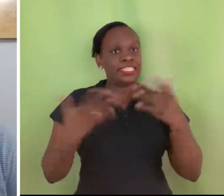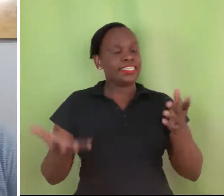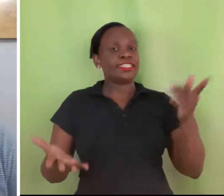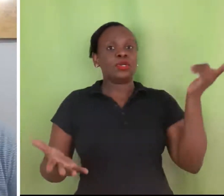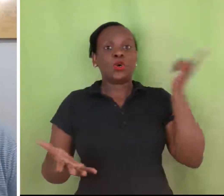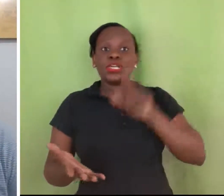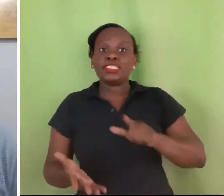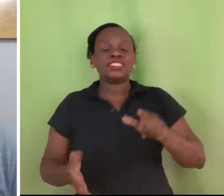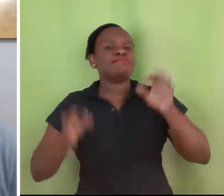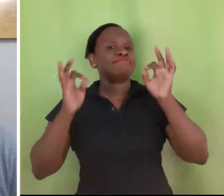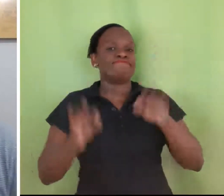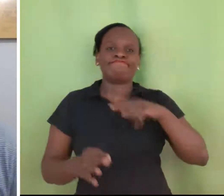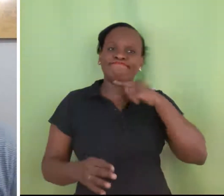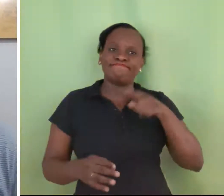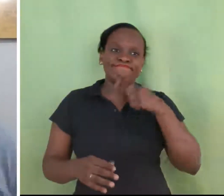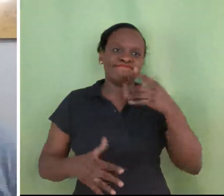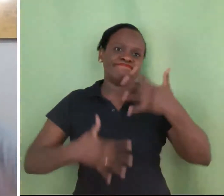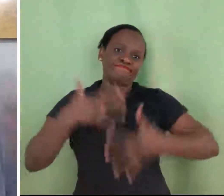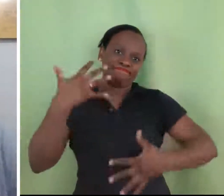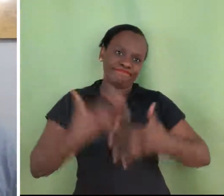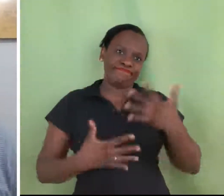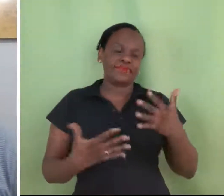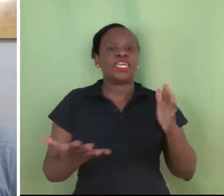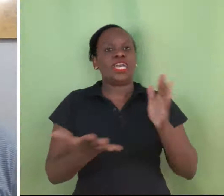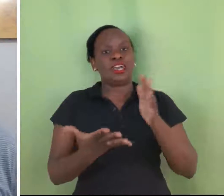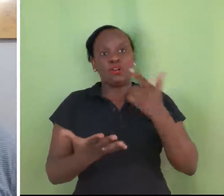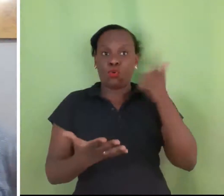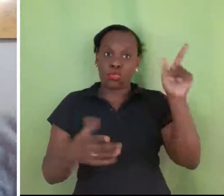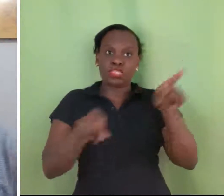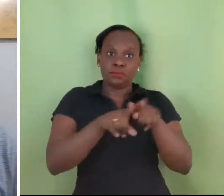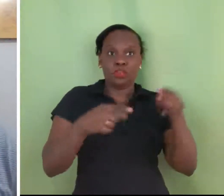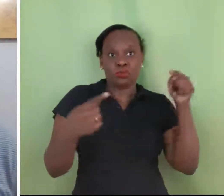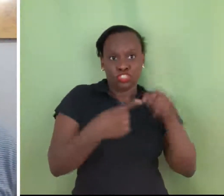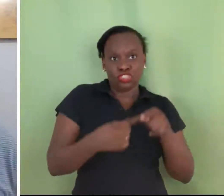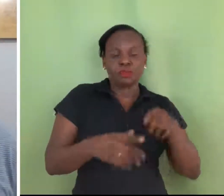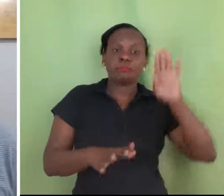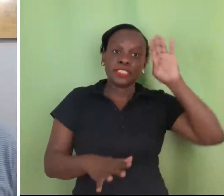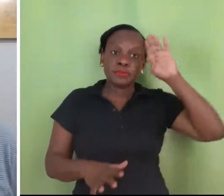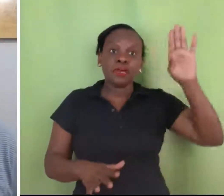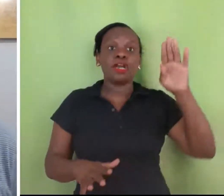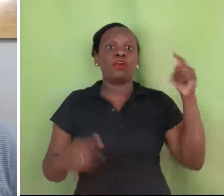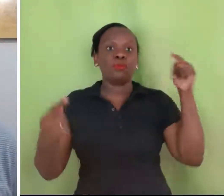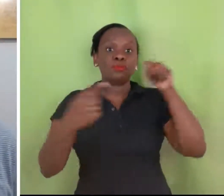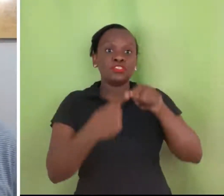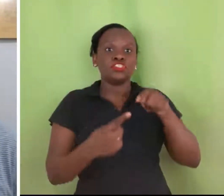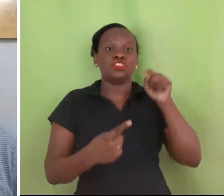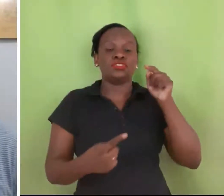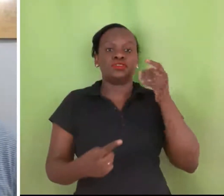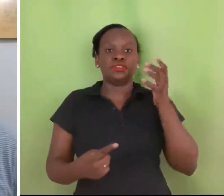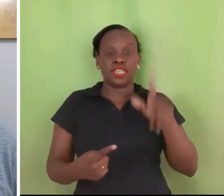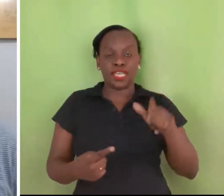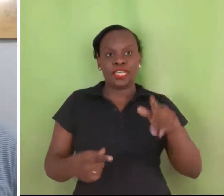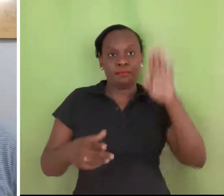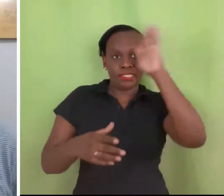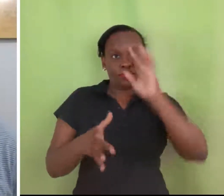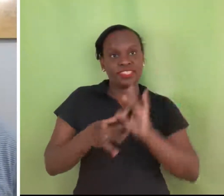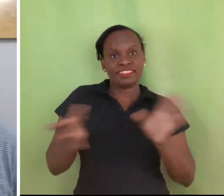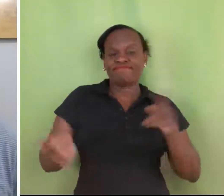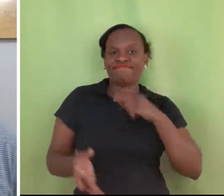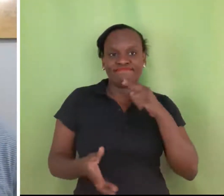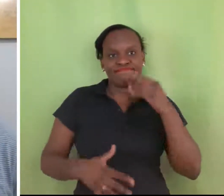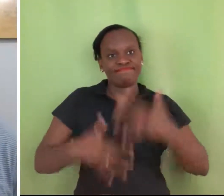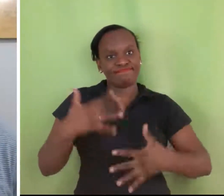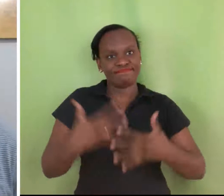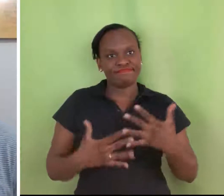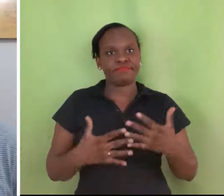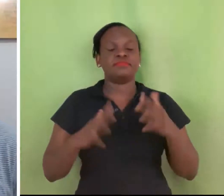concretizar esse objetivo, né, ou outros objetivos também, mas principalmente esse objetivo, né?